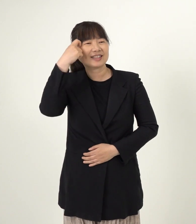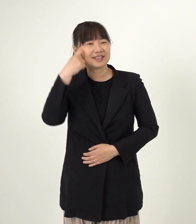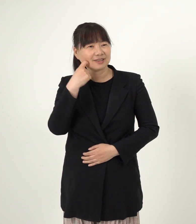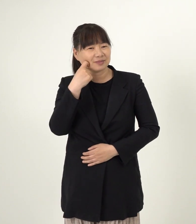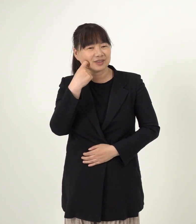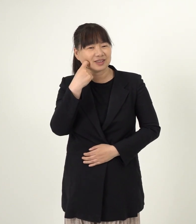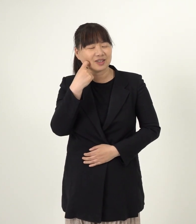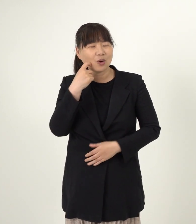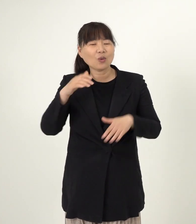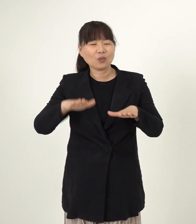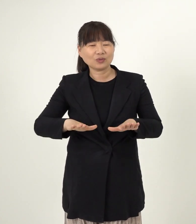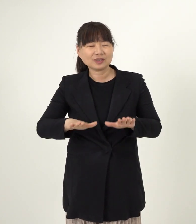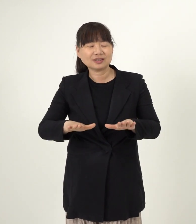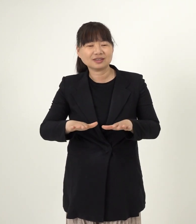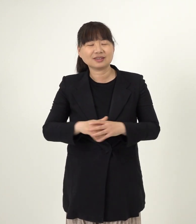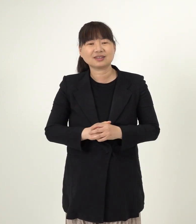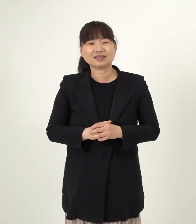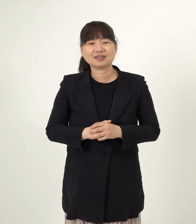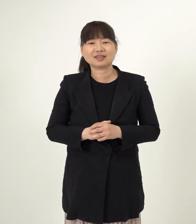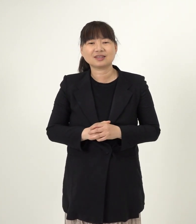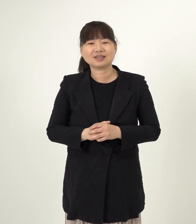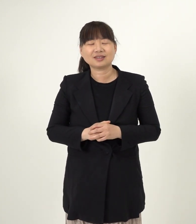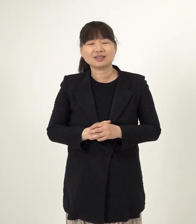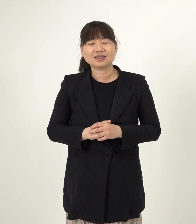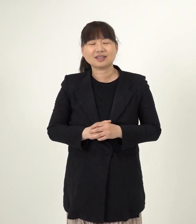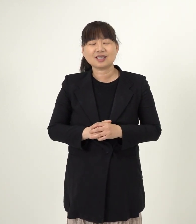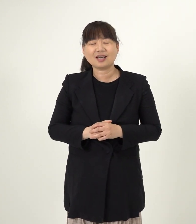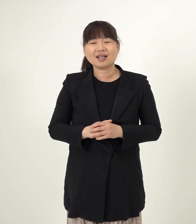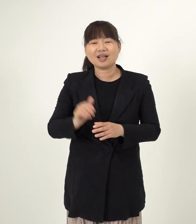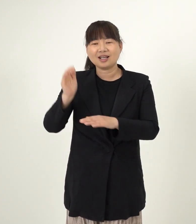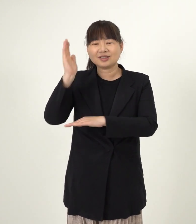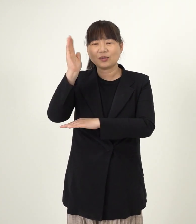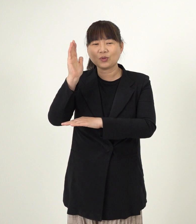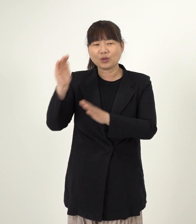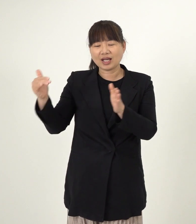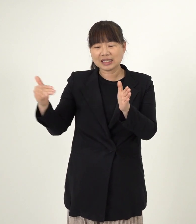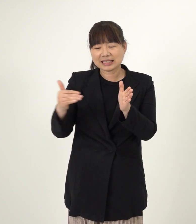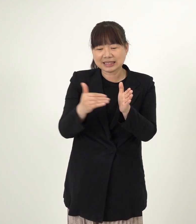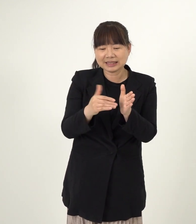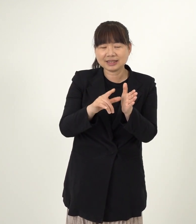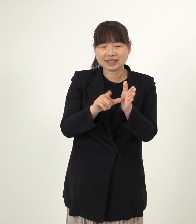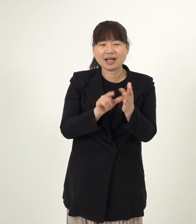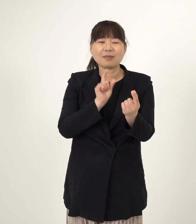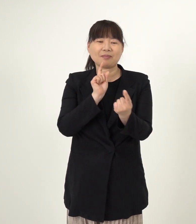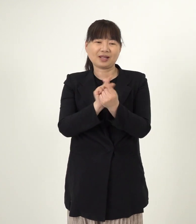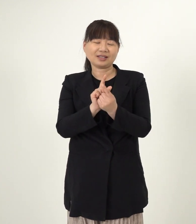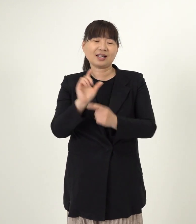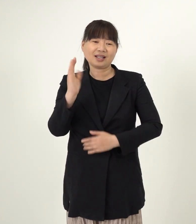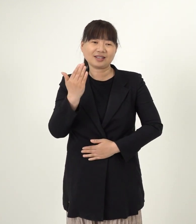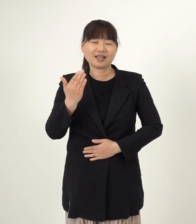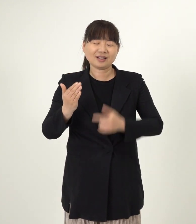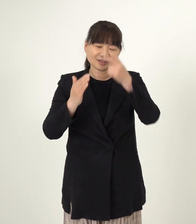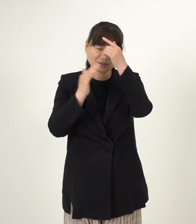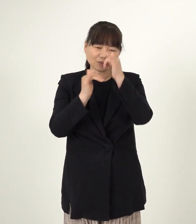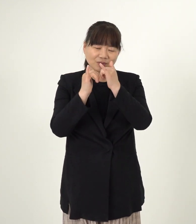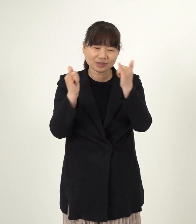오늘 우리가 이 설교 말미 끝에 만나야 될, 붙잡아야 될 우리 성도들의